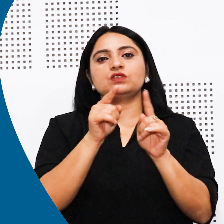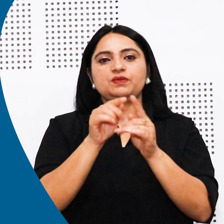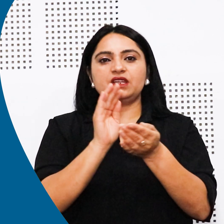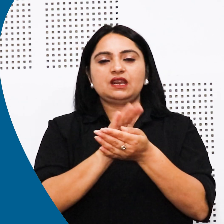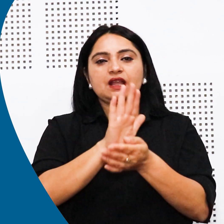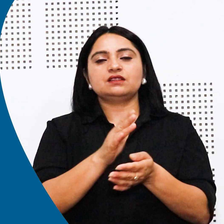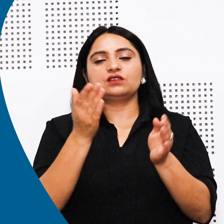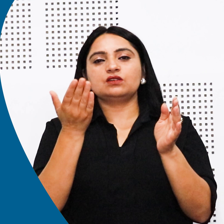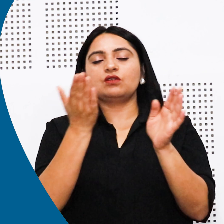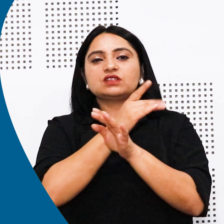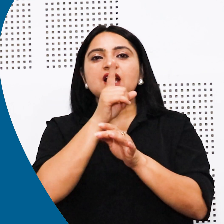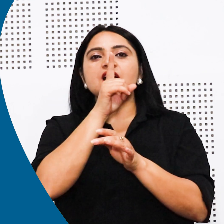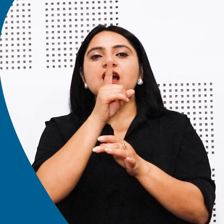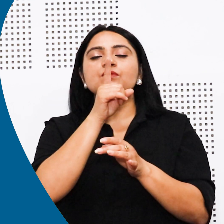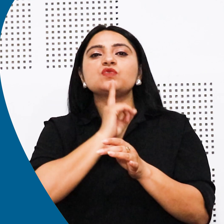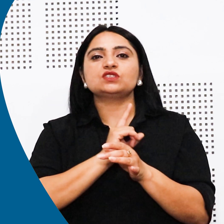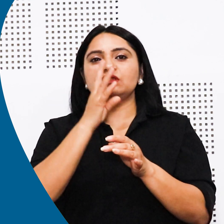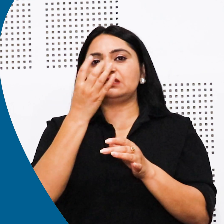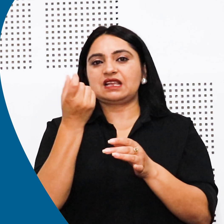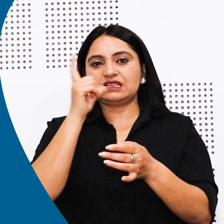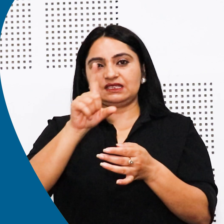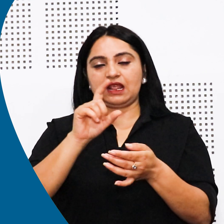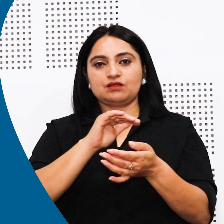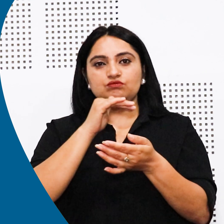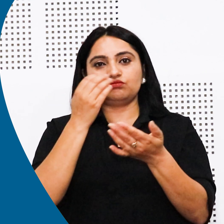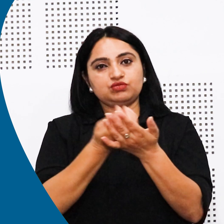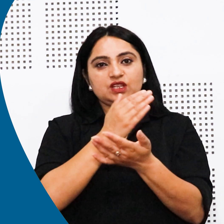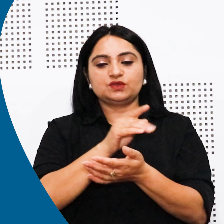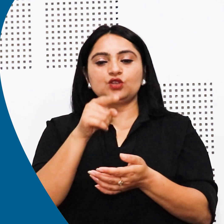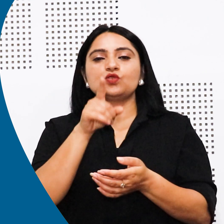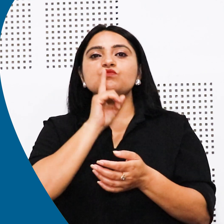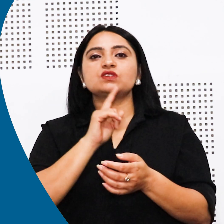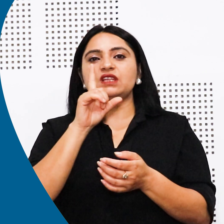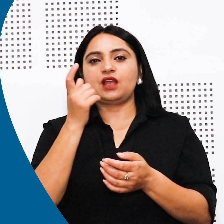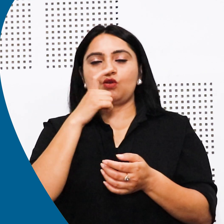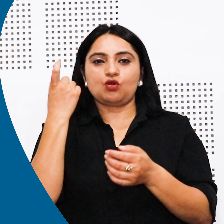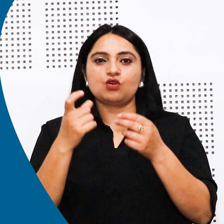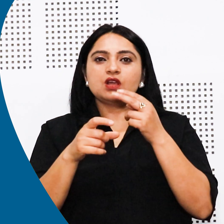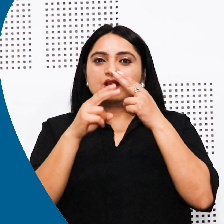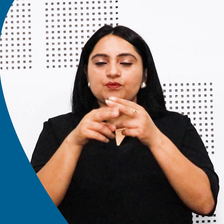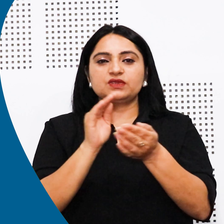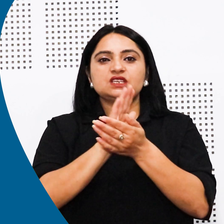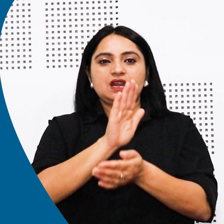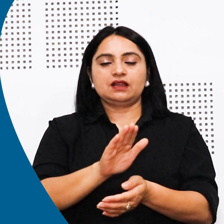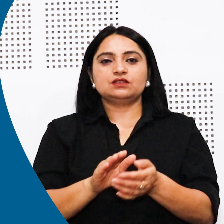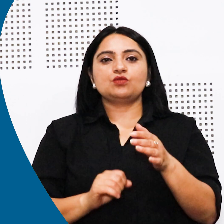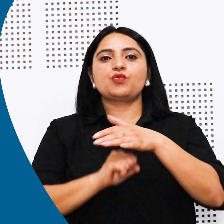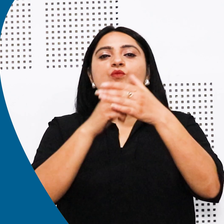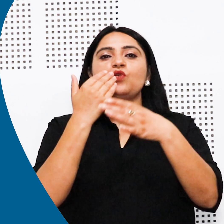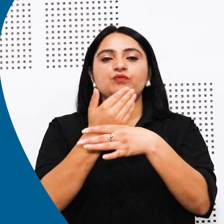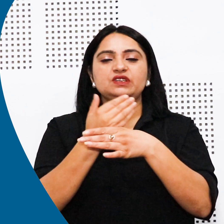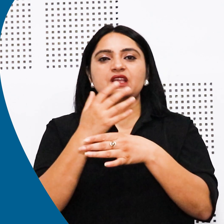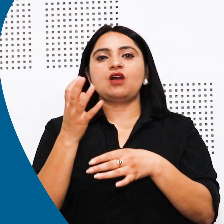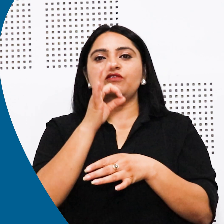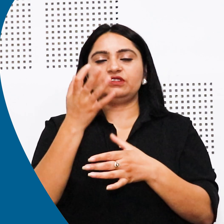लाख बचेको छ भने चालु आर्थिक वर्षमा 1 करोड विनियोजन गरिएको छ। वालिङ नगरपालिकाका प्रमुख प्रशासकीय अधिकृत